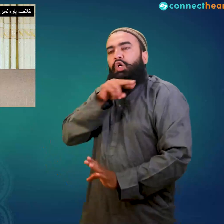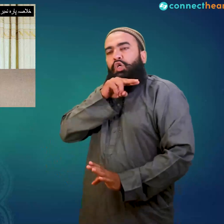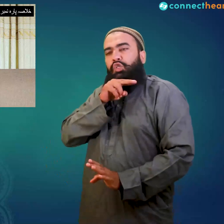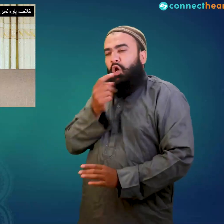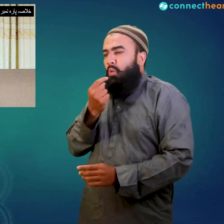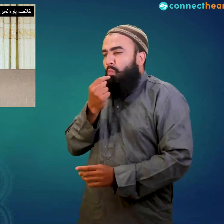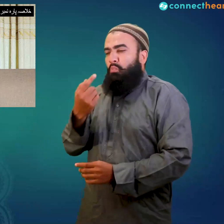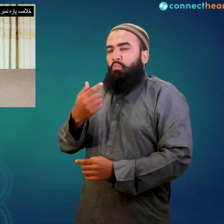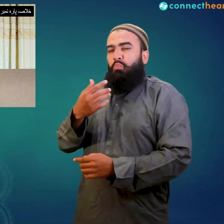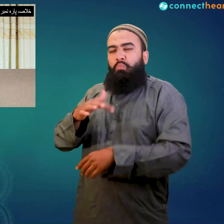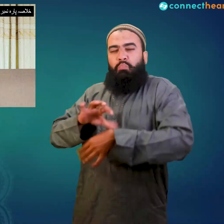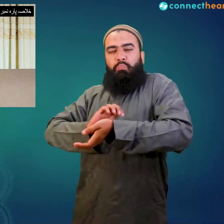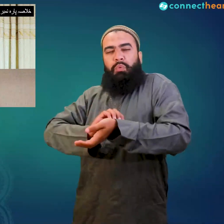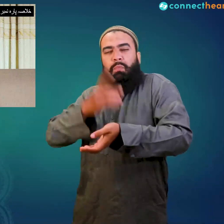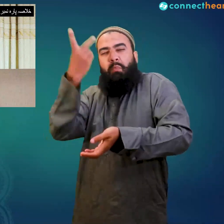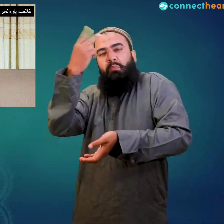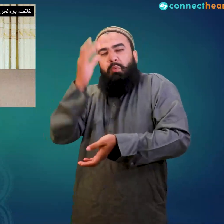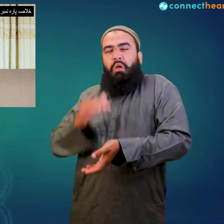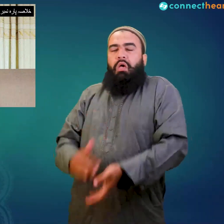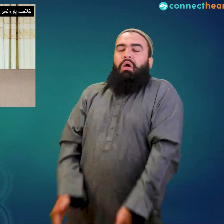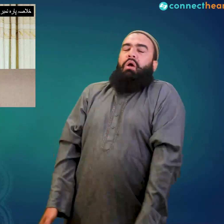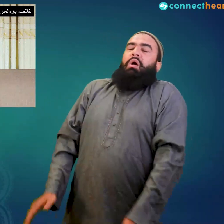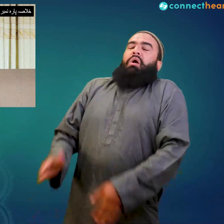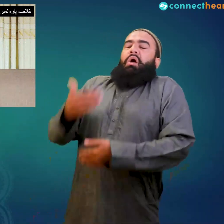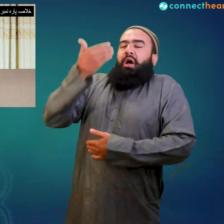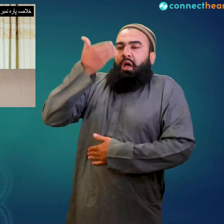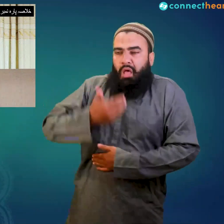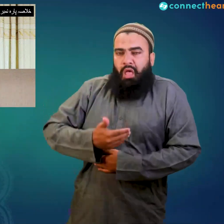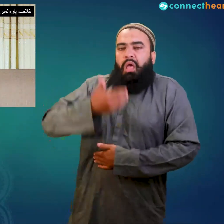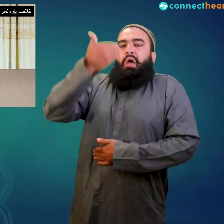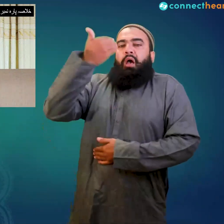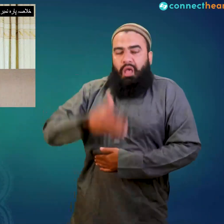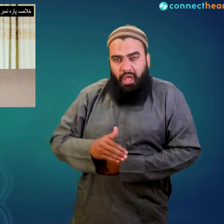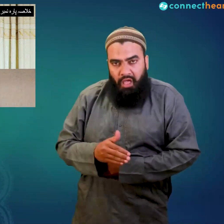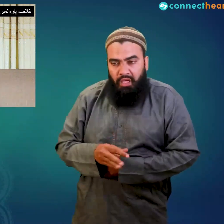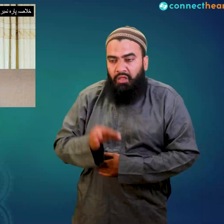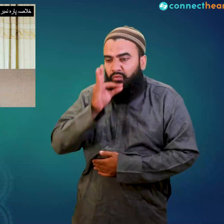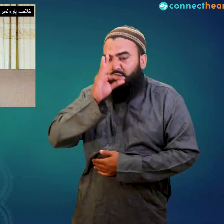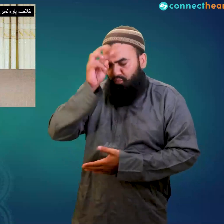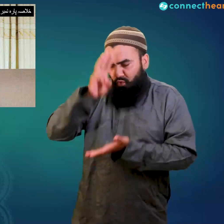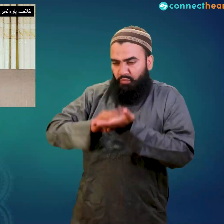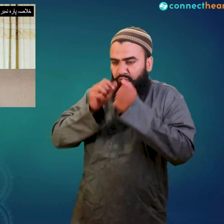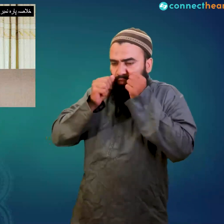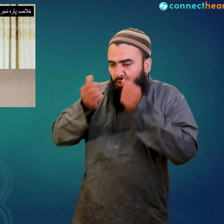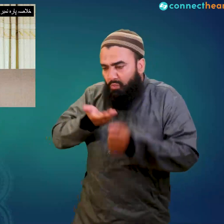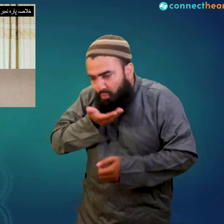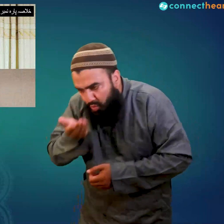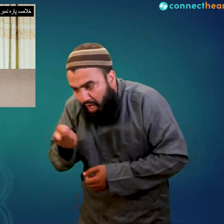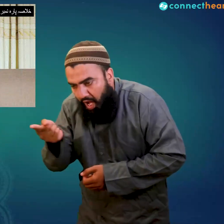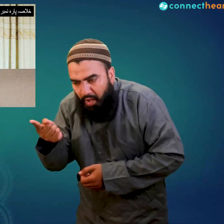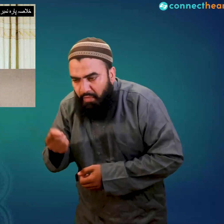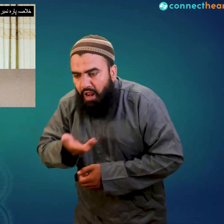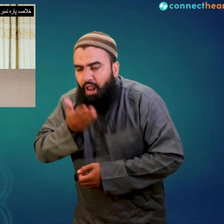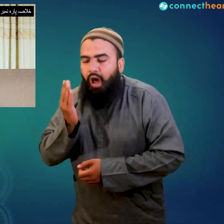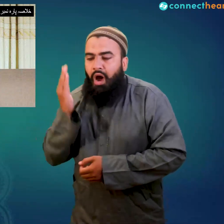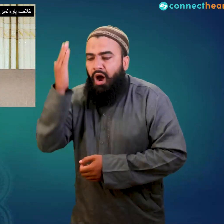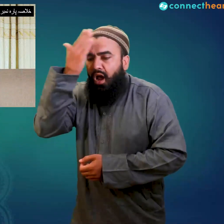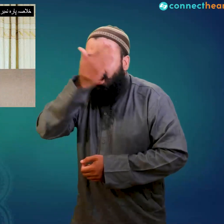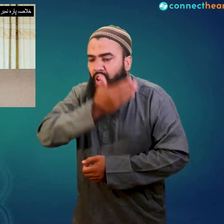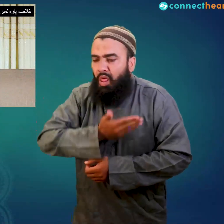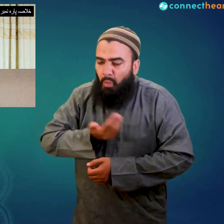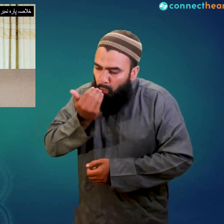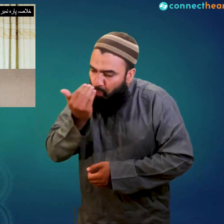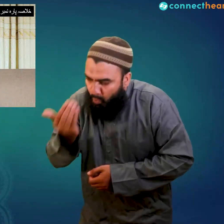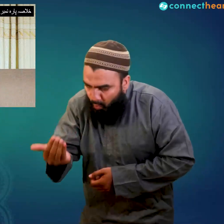کہ آپ میرے کان میں کلمہ پڑھ دیں تو قیامت کے دن میں اللہ کے ہاں آپ کی سفارش کروں گا۔ آپ صلی اللہ علیہ